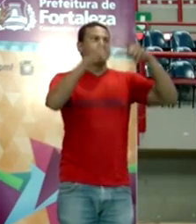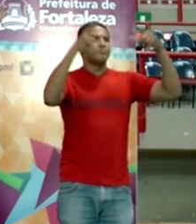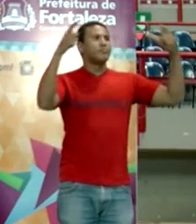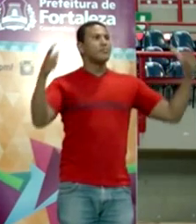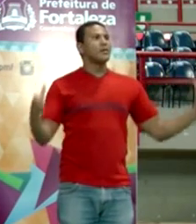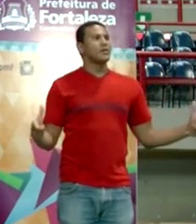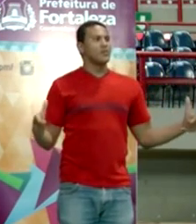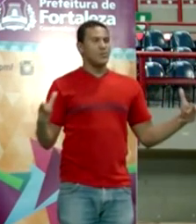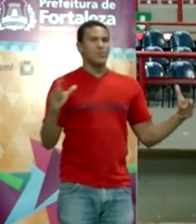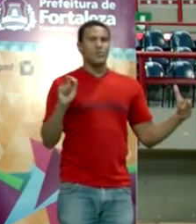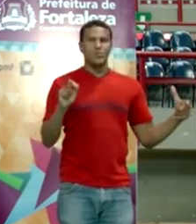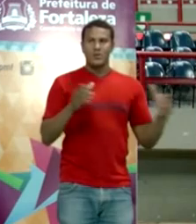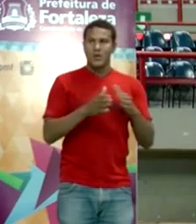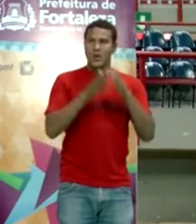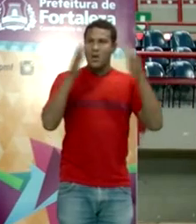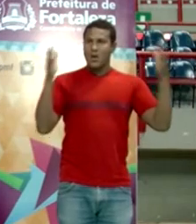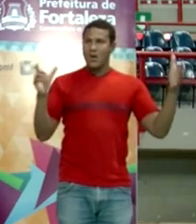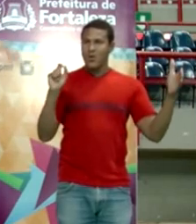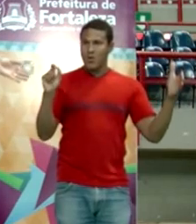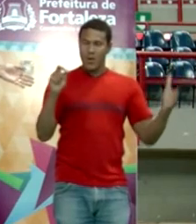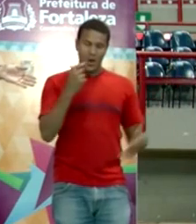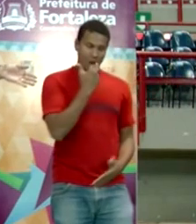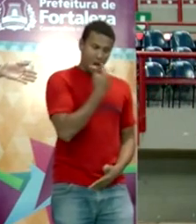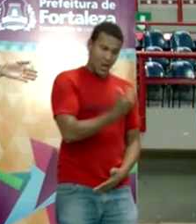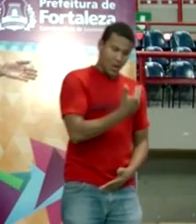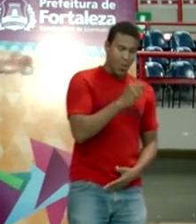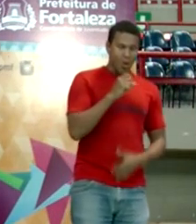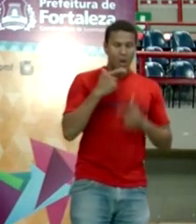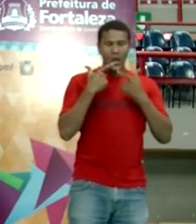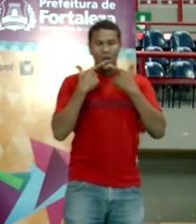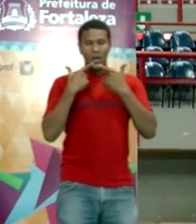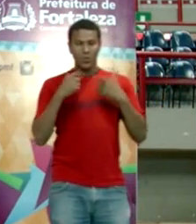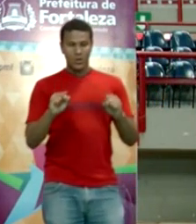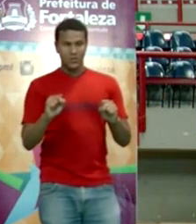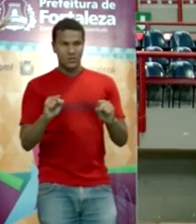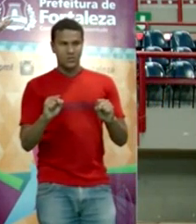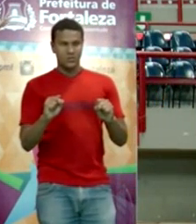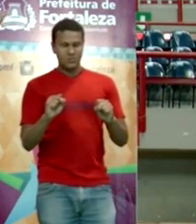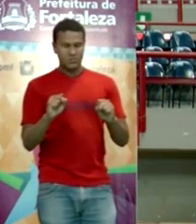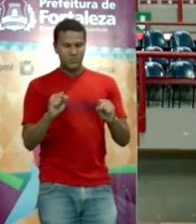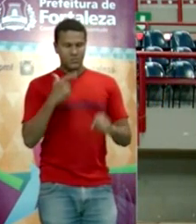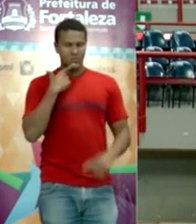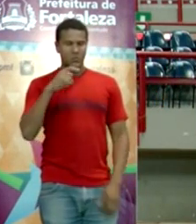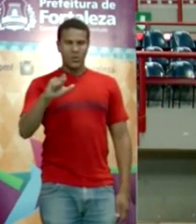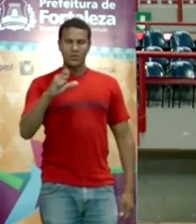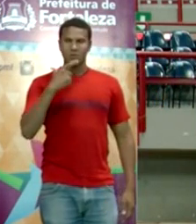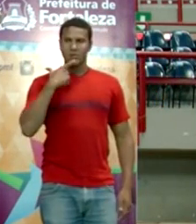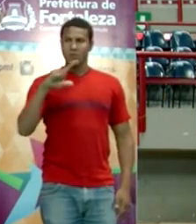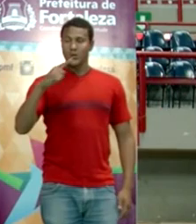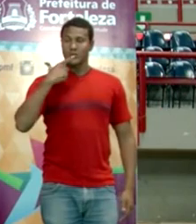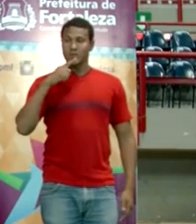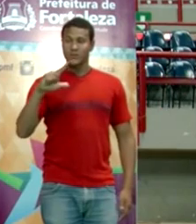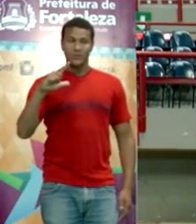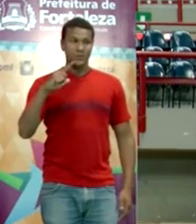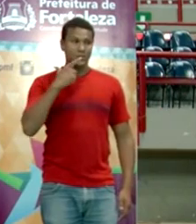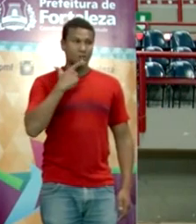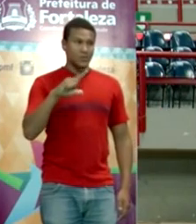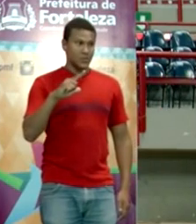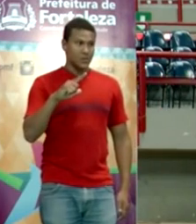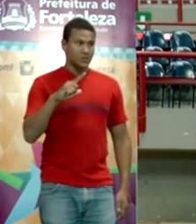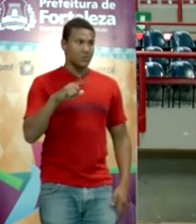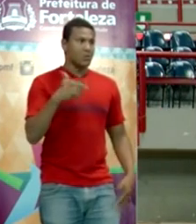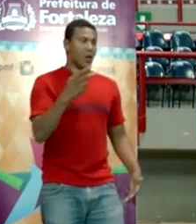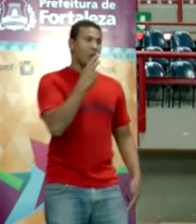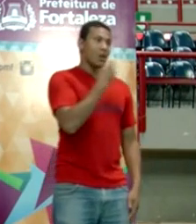amplo? Língua ou linguagem? O que é mais amplo? O que é maior? Língua